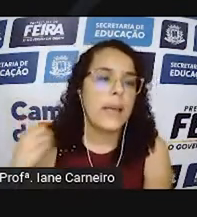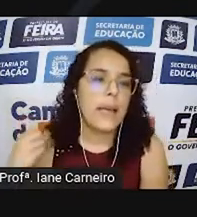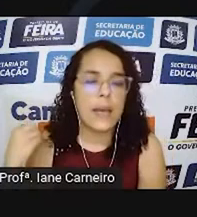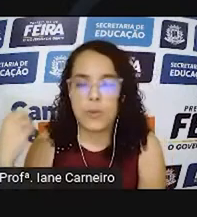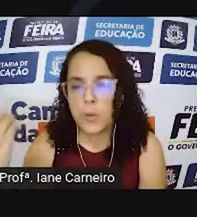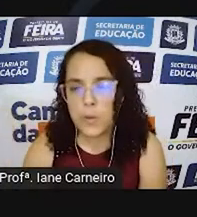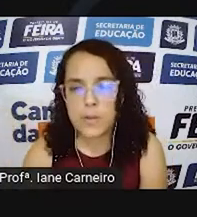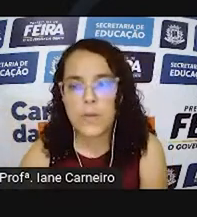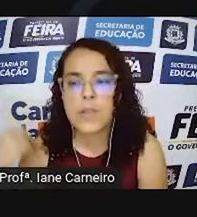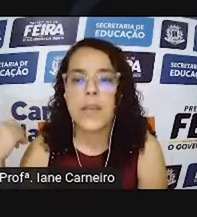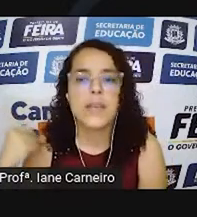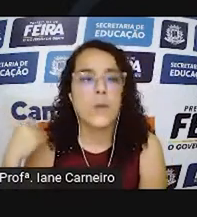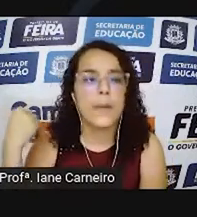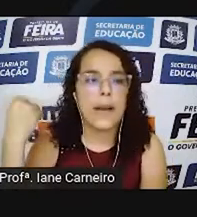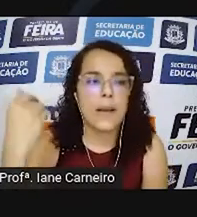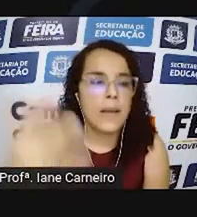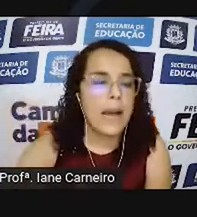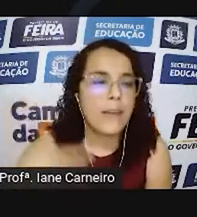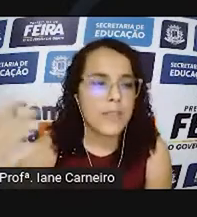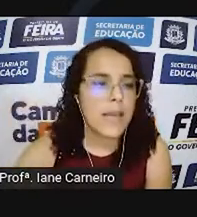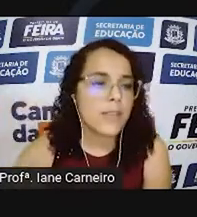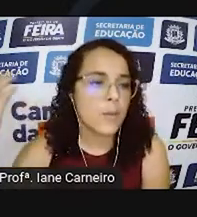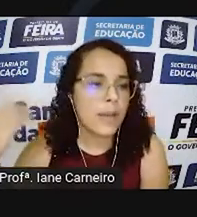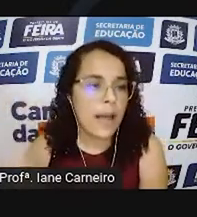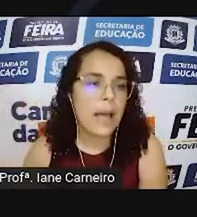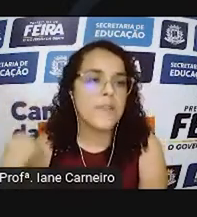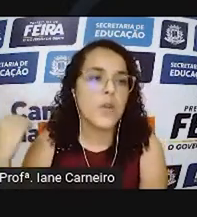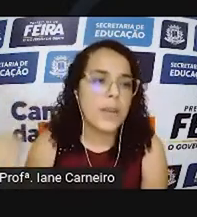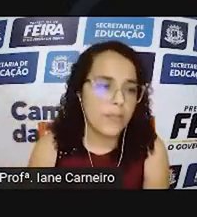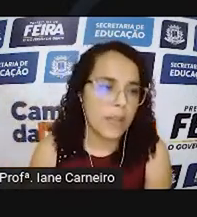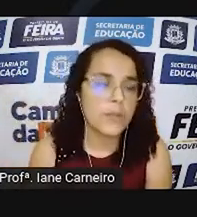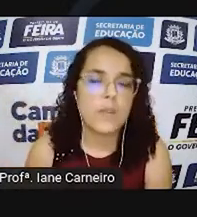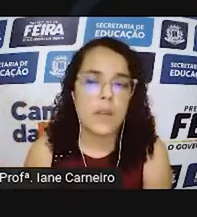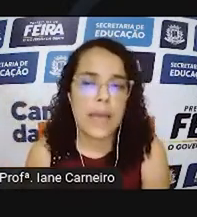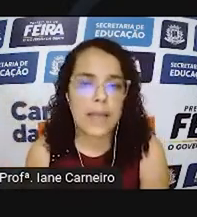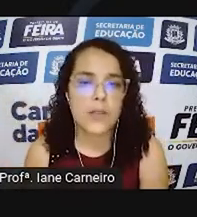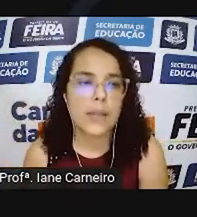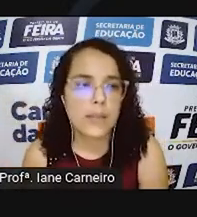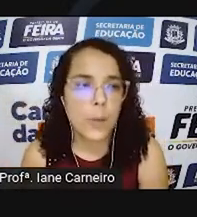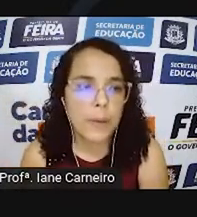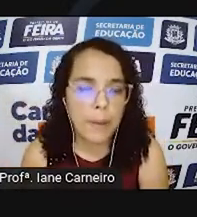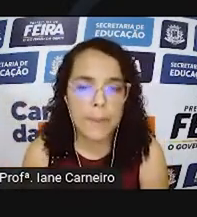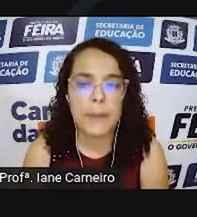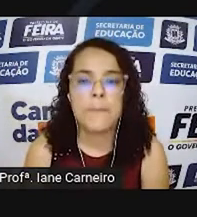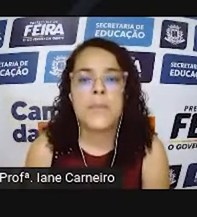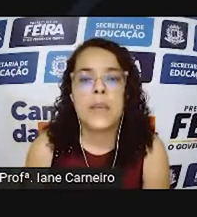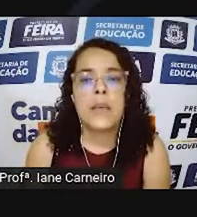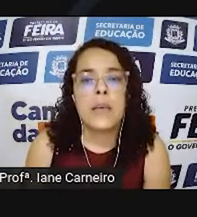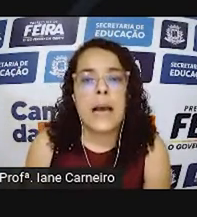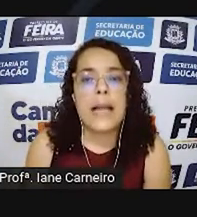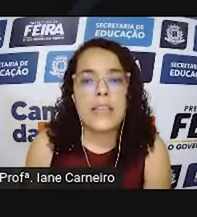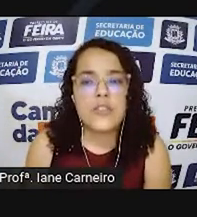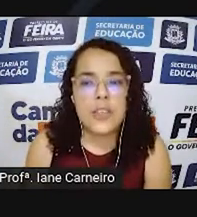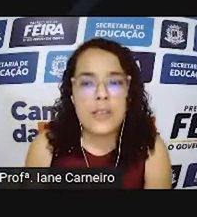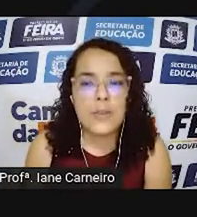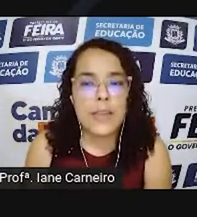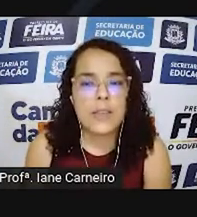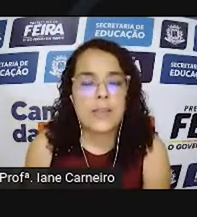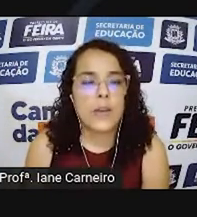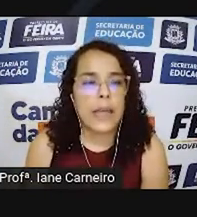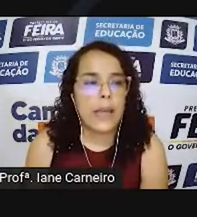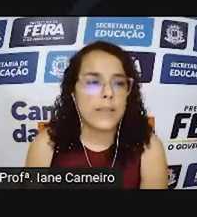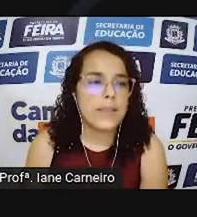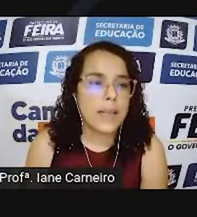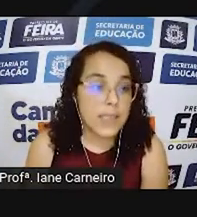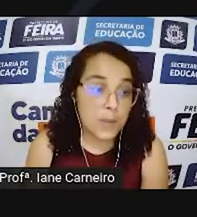marcar reuniões com vocês ou para avisar sobre lives, sobre eventos relacionados ao PPP. Além disso, né,